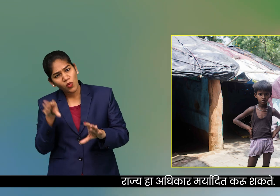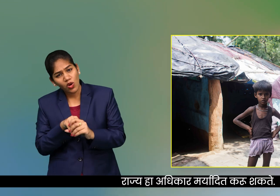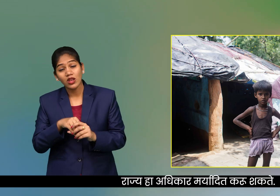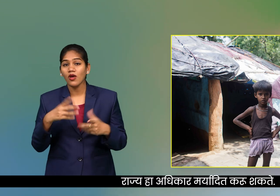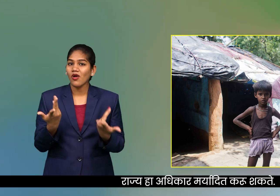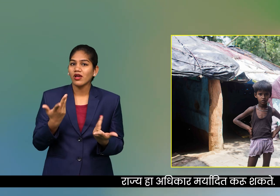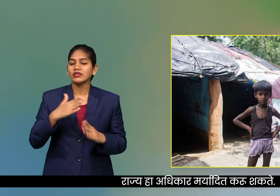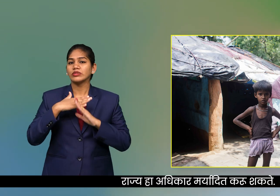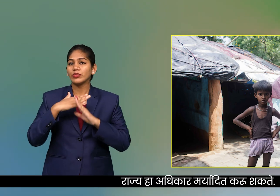मर्यादित करू शकतो.